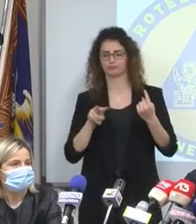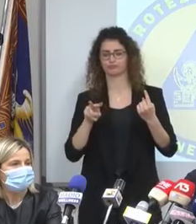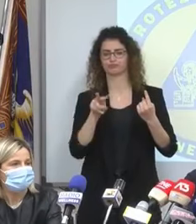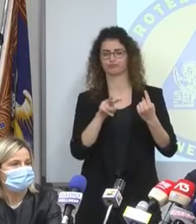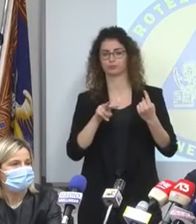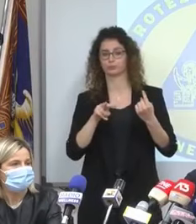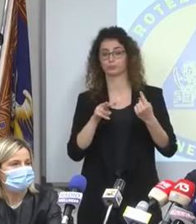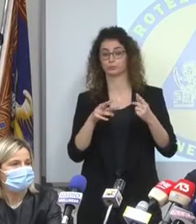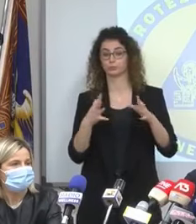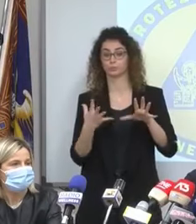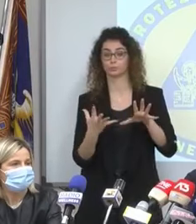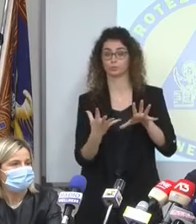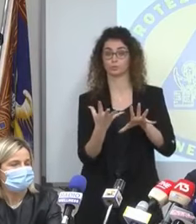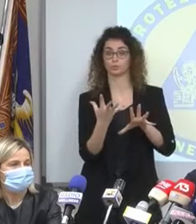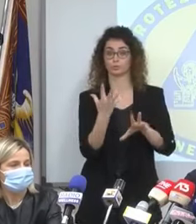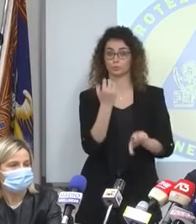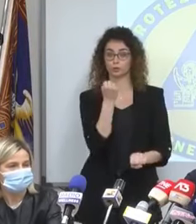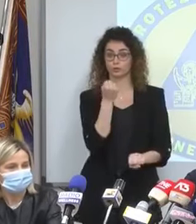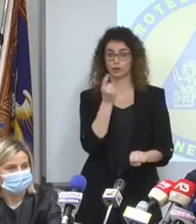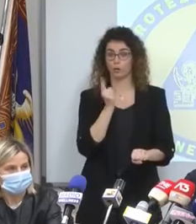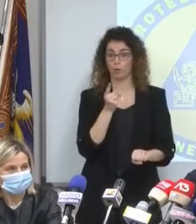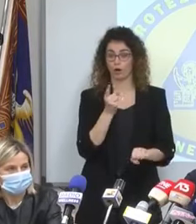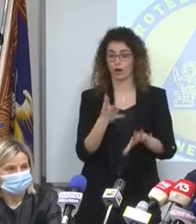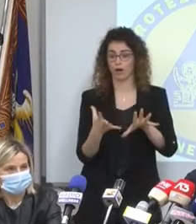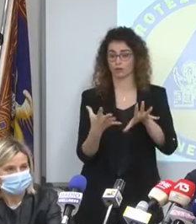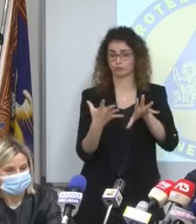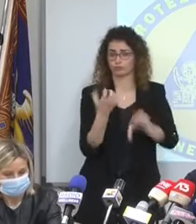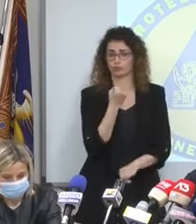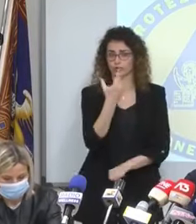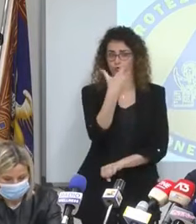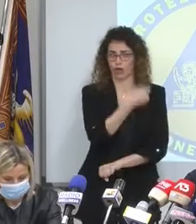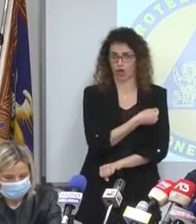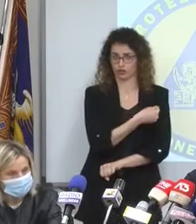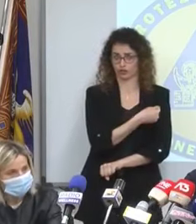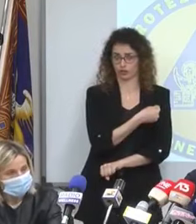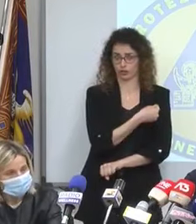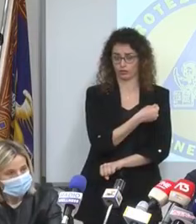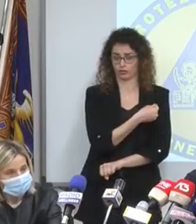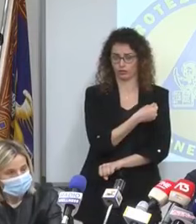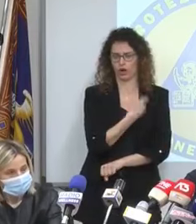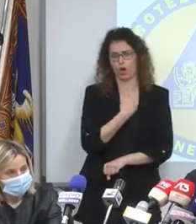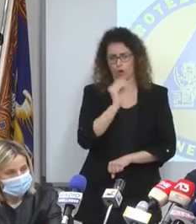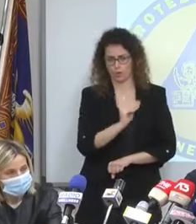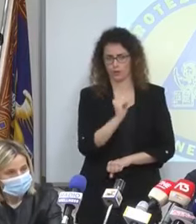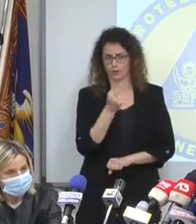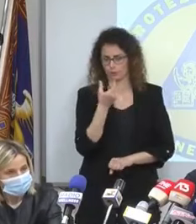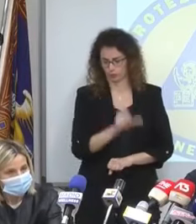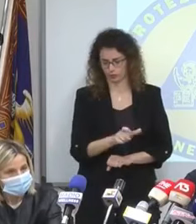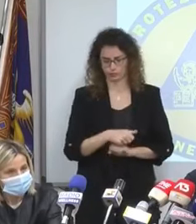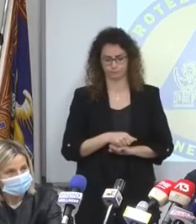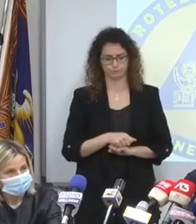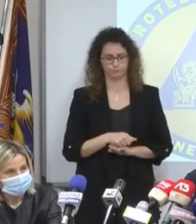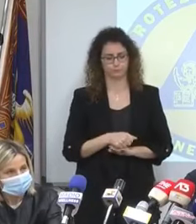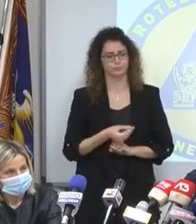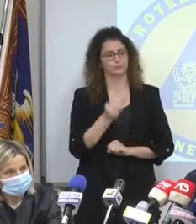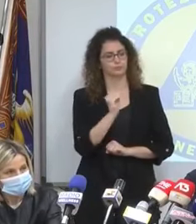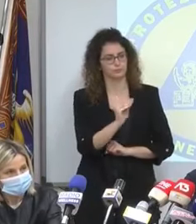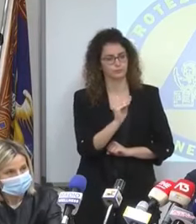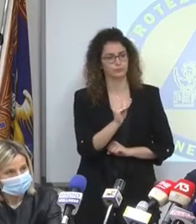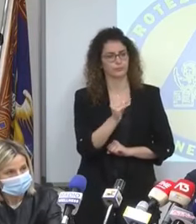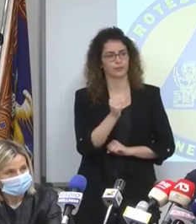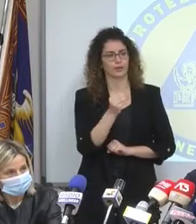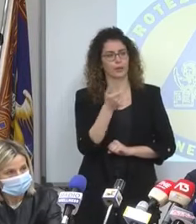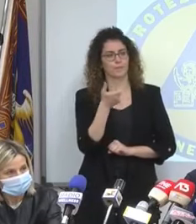per ottenere quello che non avrebbe dovuto ottenere in tempi così rapidi? Sa perché glielo chiedo? Glielo chiedo perché